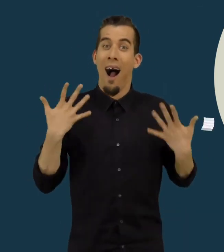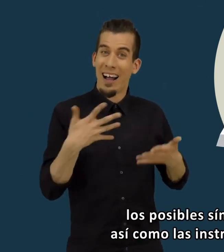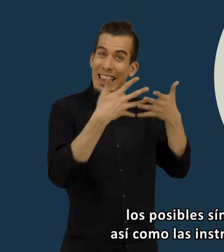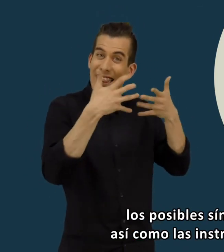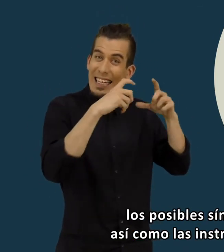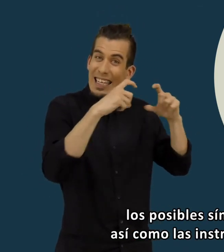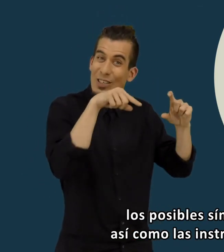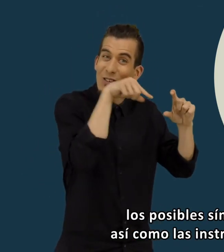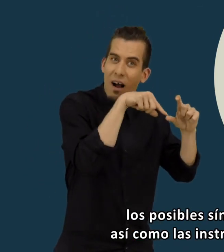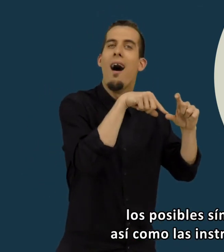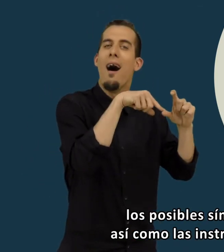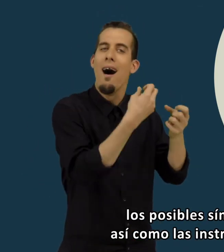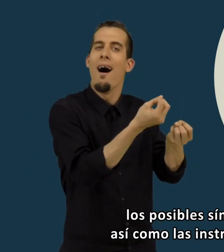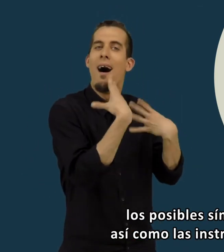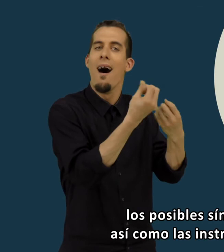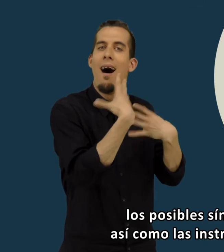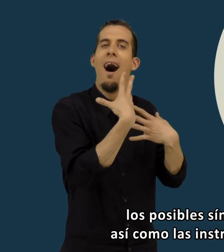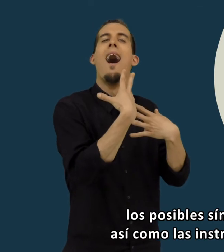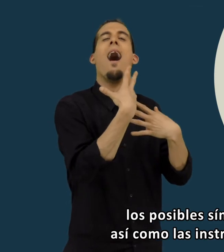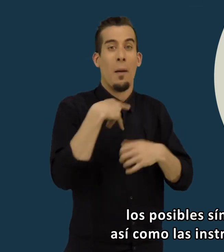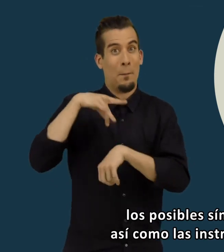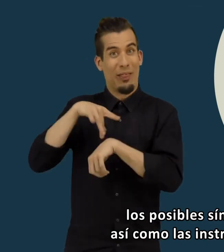las instrucciones que se deben seguir en estos casos.